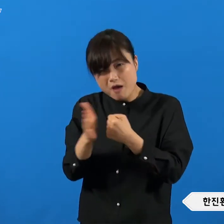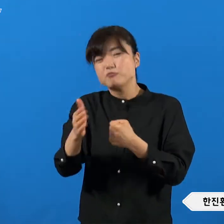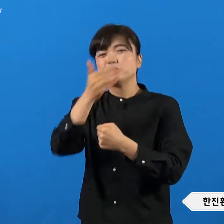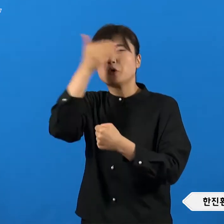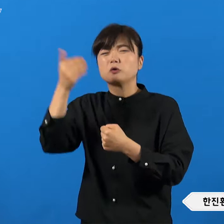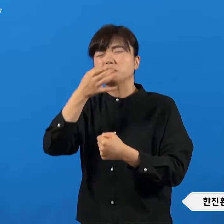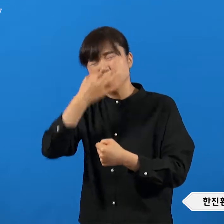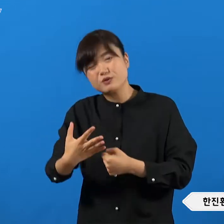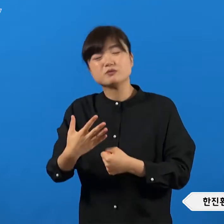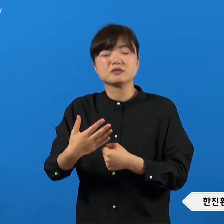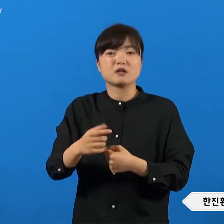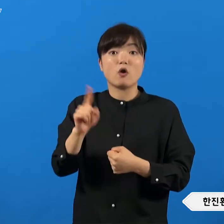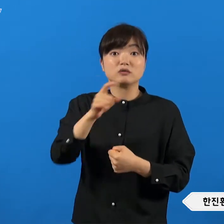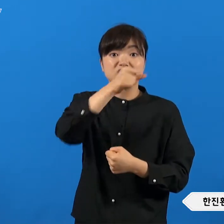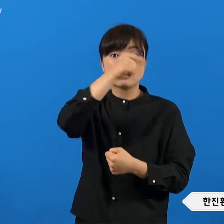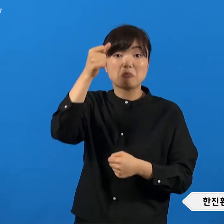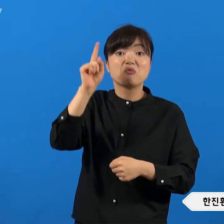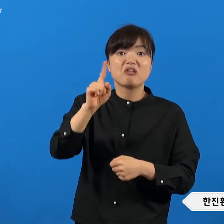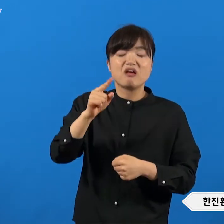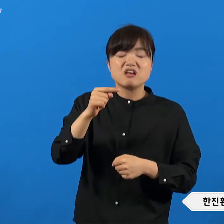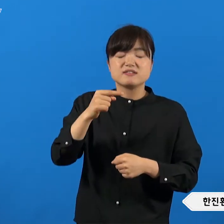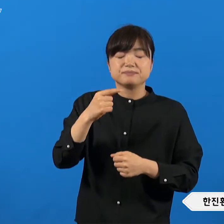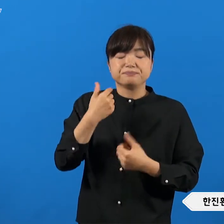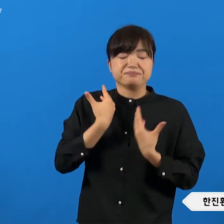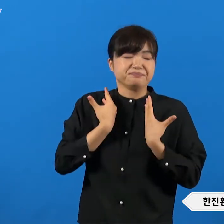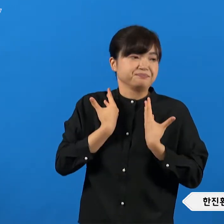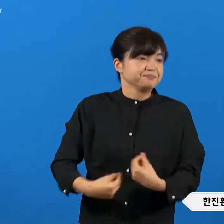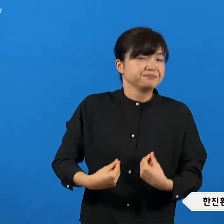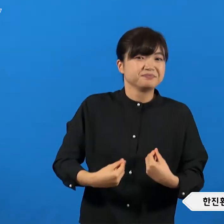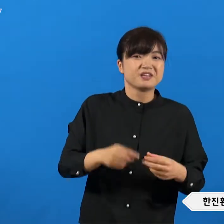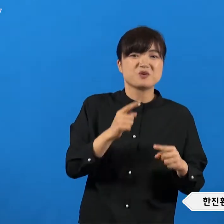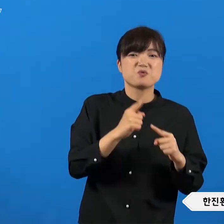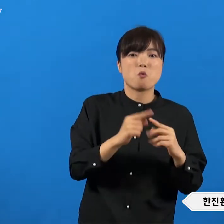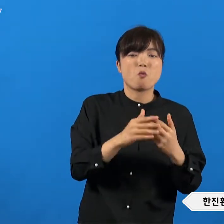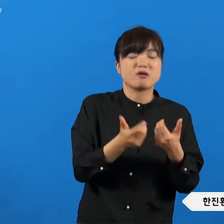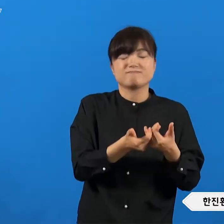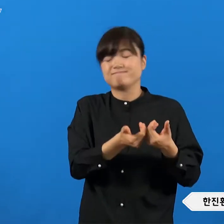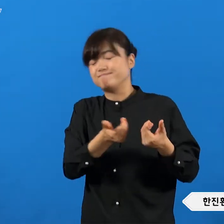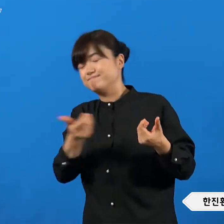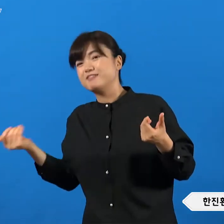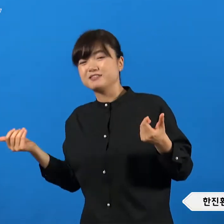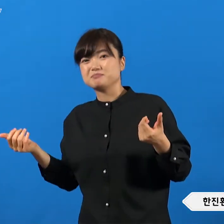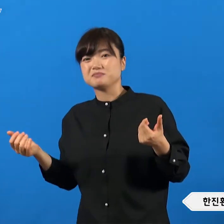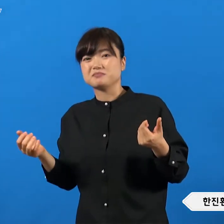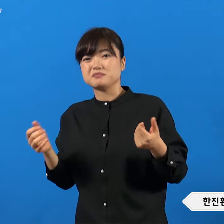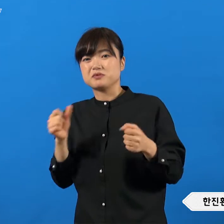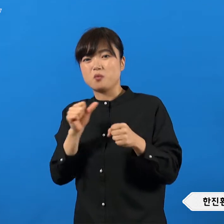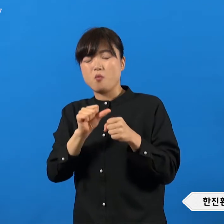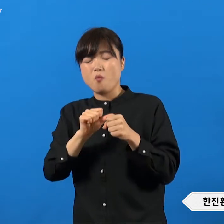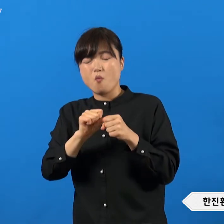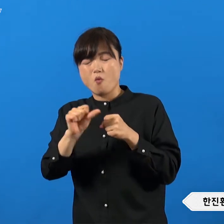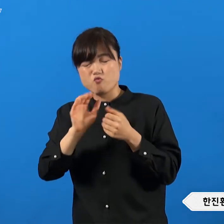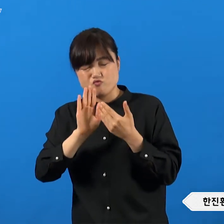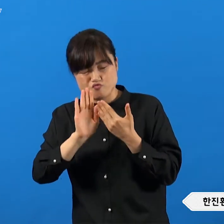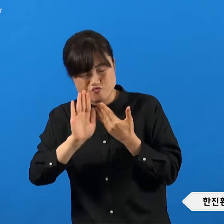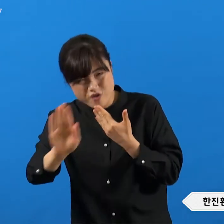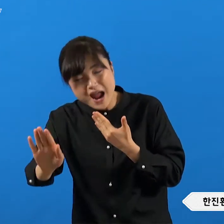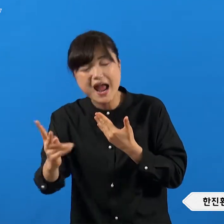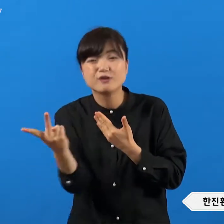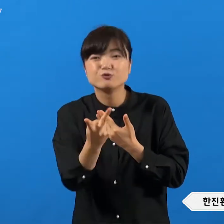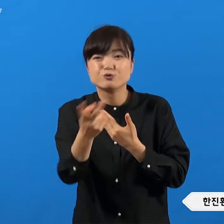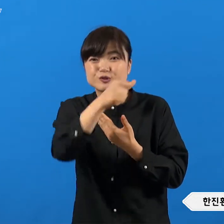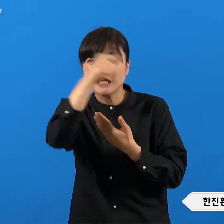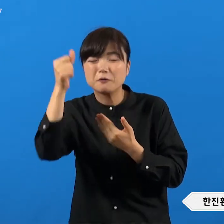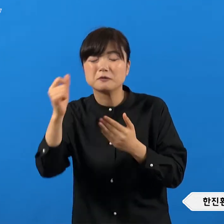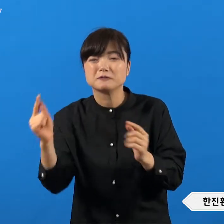그러다가 장로님 한 분이 결국은 교회를 떠났습니다. 한 5년쯤 지나고 한인 수프에서